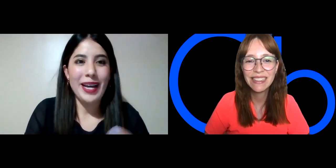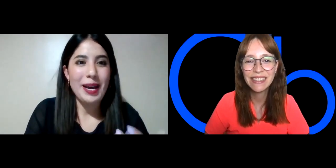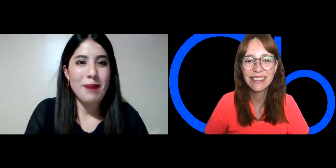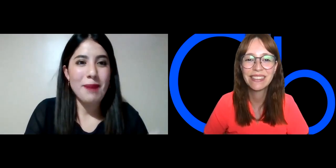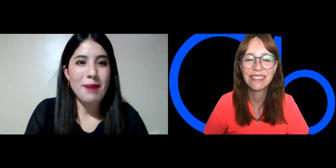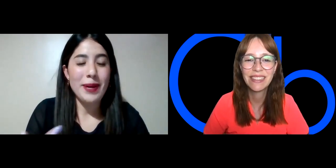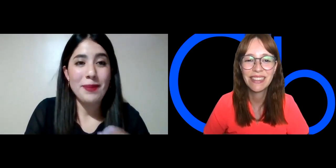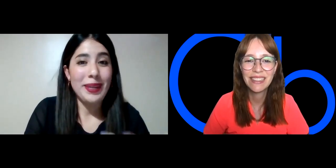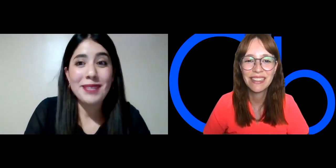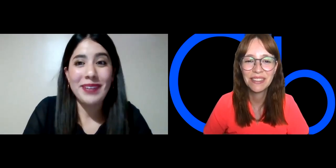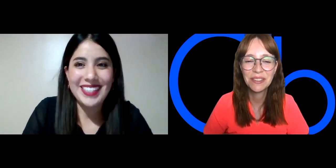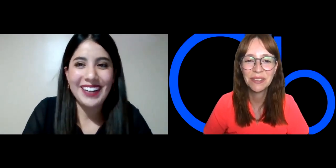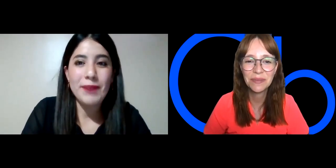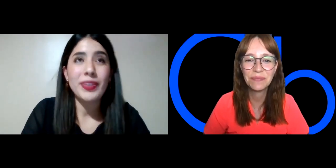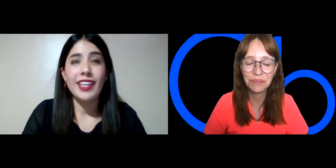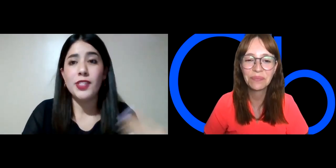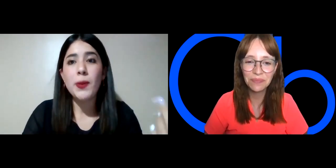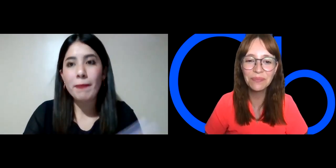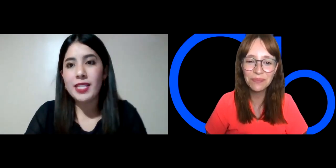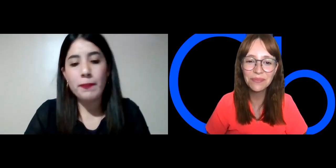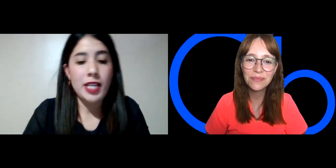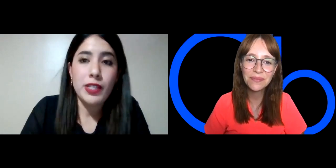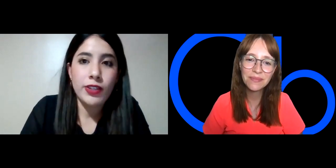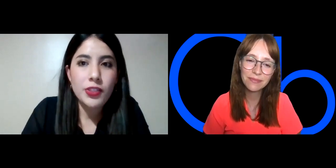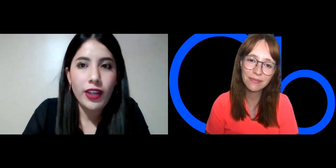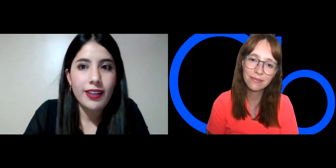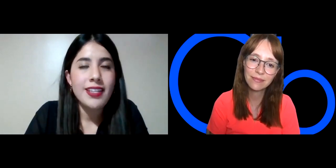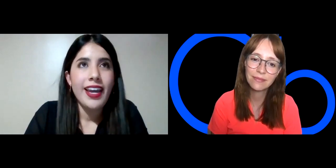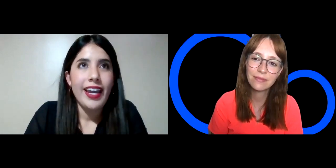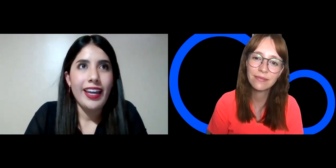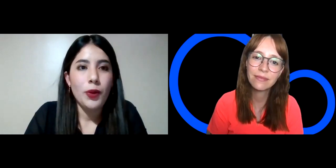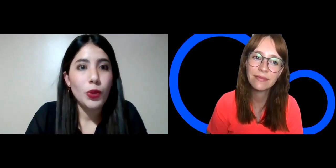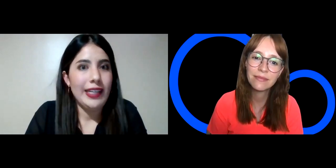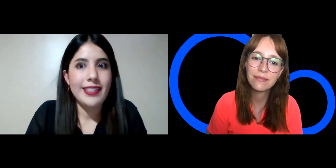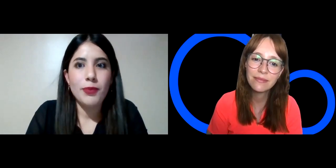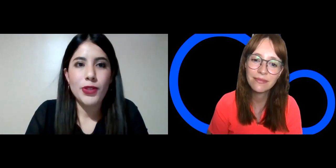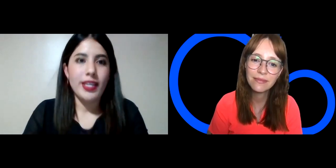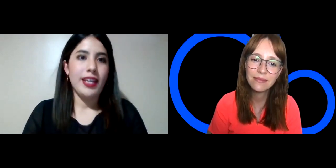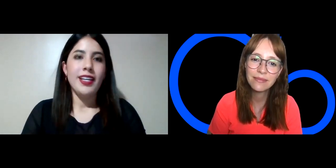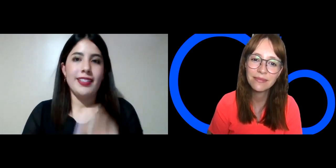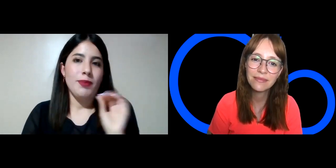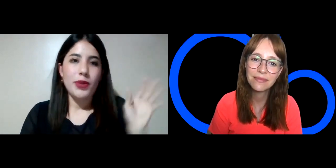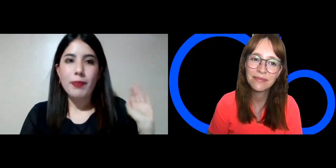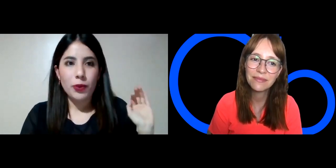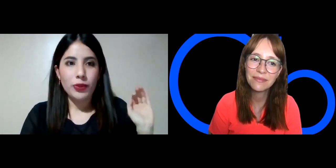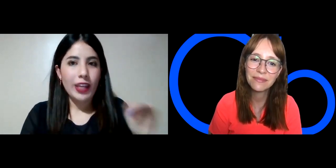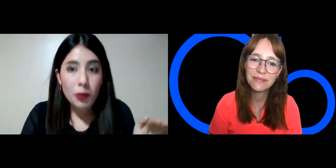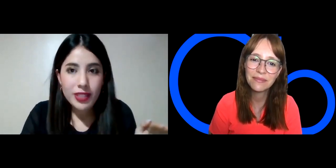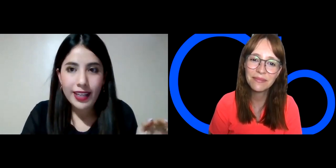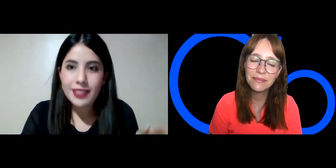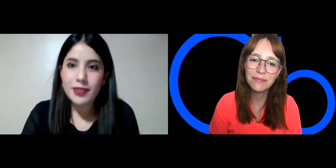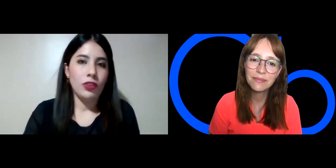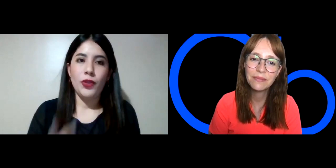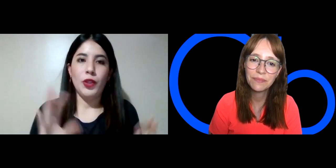manos para poder expresarme. Y de hecho, las personas sordas utilizan mucho, o sea, si hacemos una pregunta de cómo